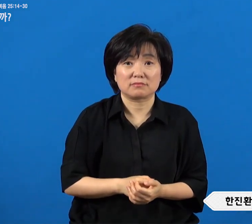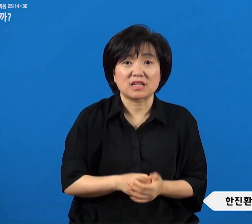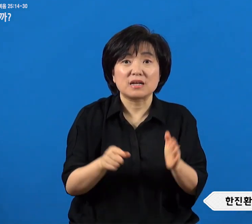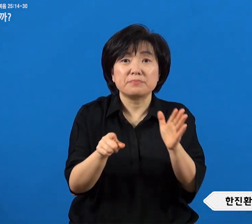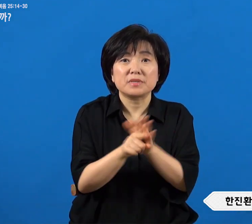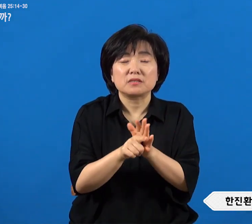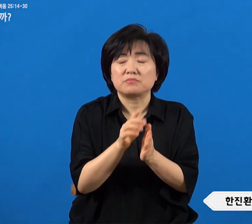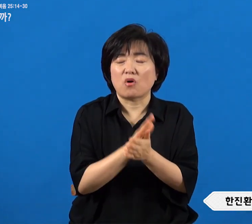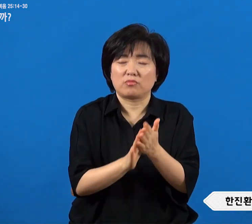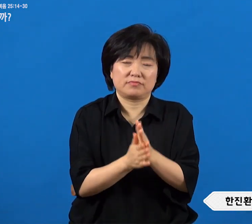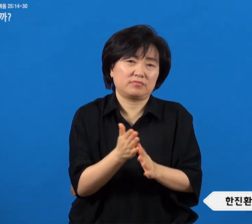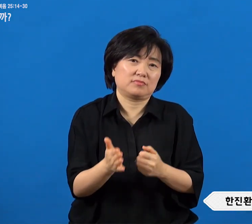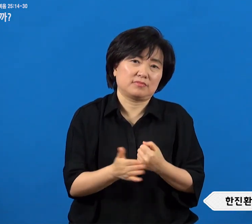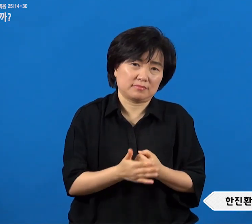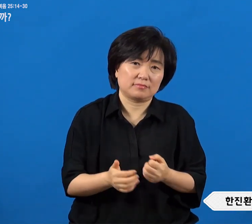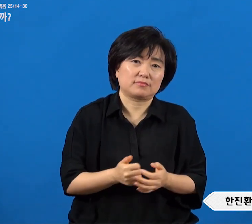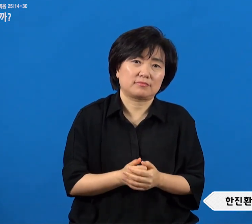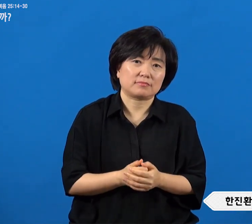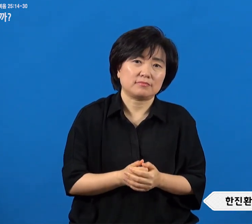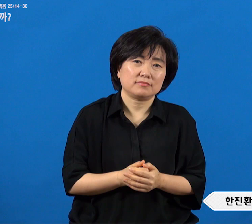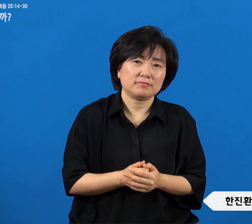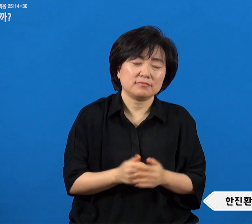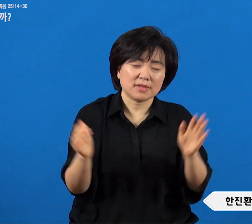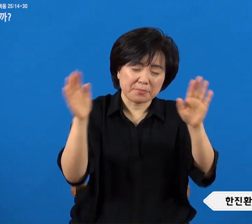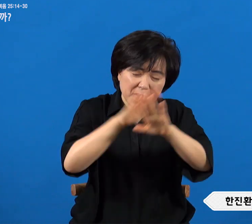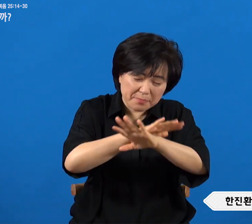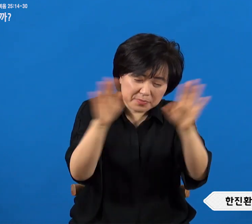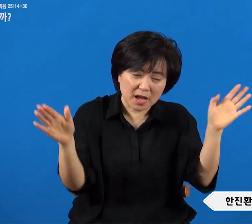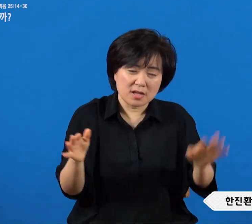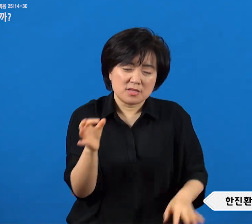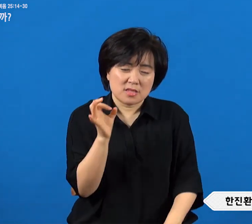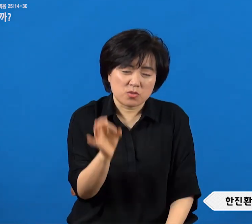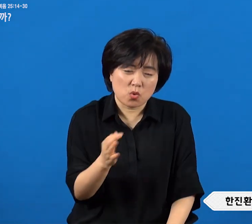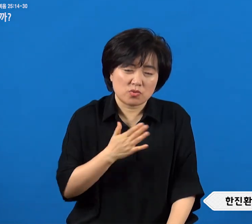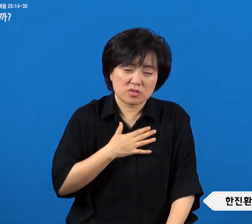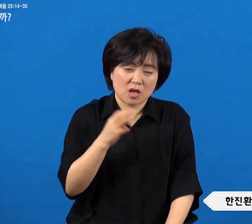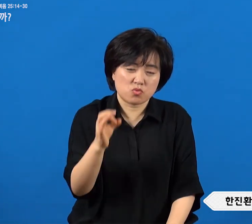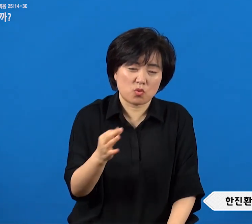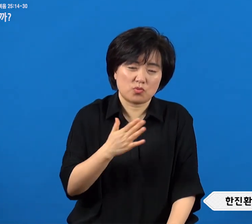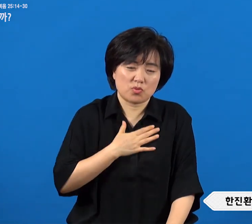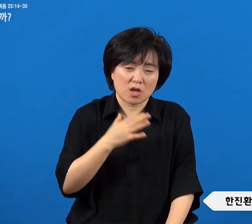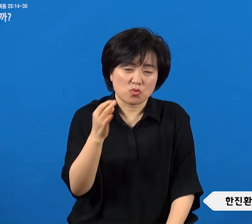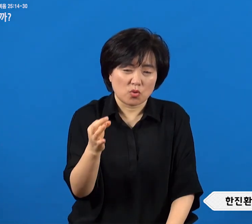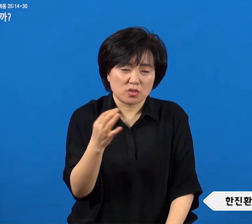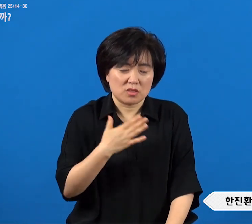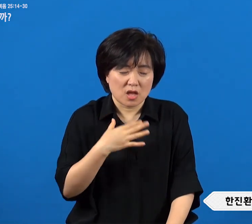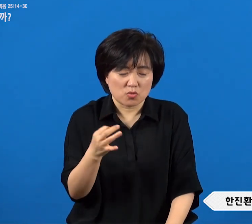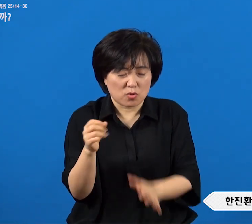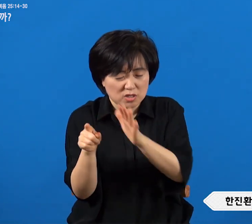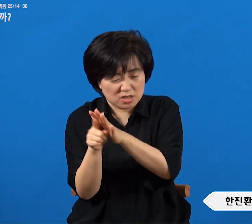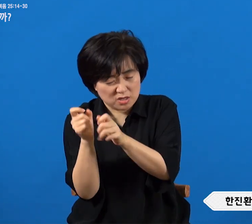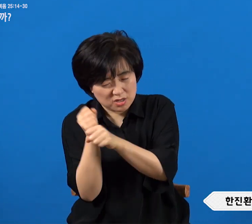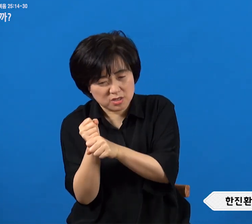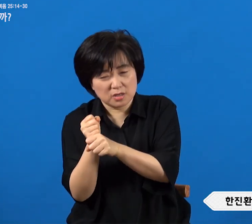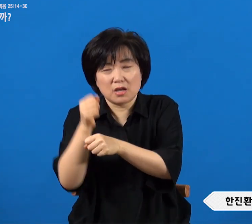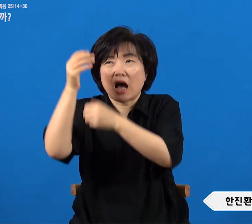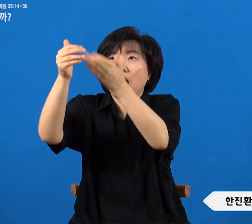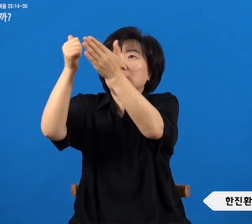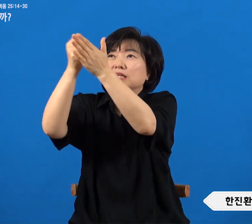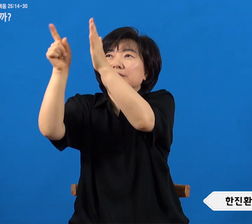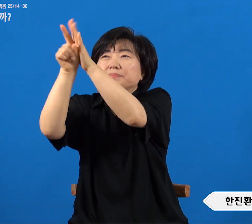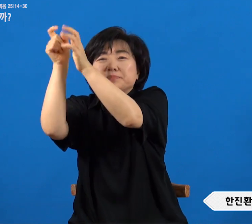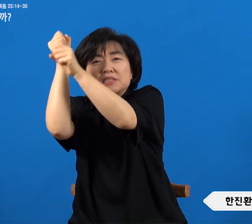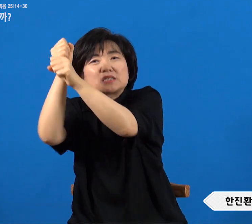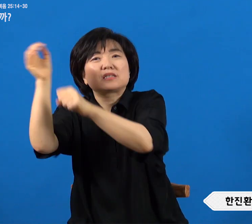믿음이 없기 때문입니다. 밤낮 내 돈 하면서 돈을 의지하지 하나님을 의지하지 않기